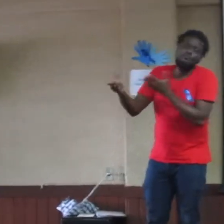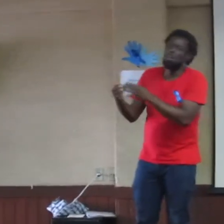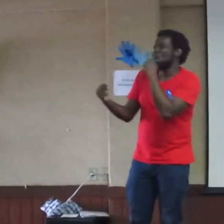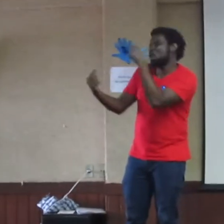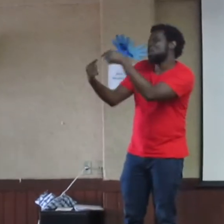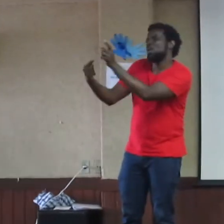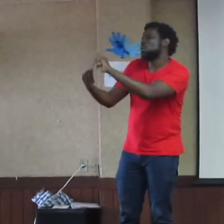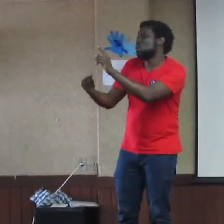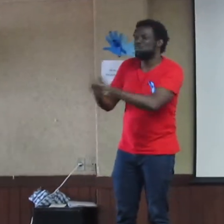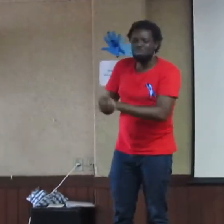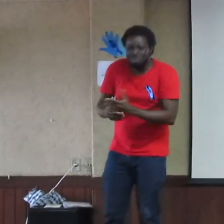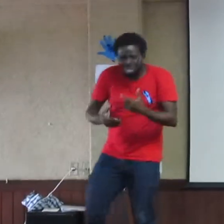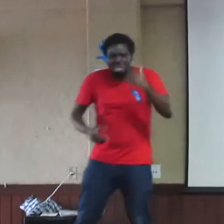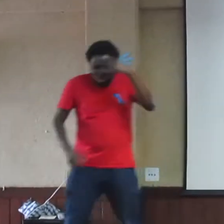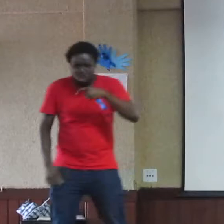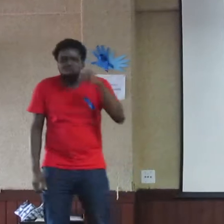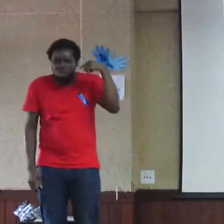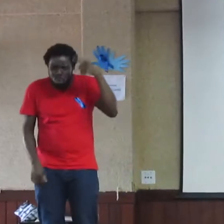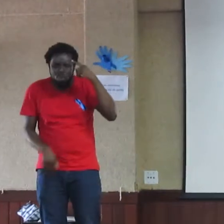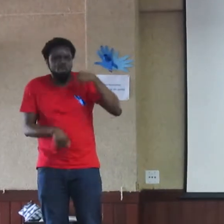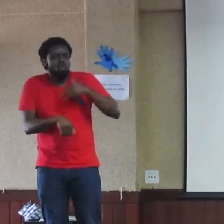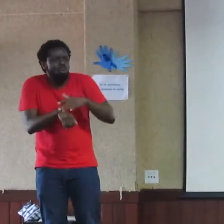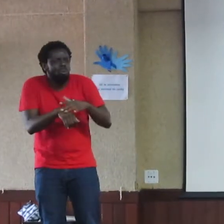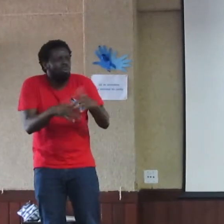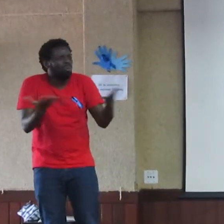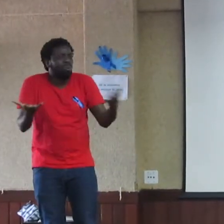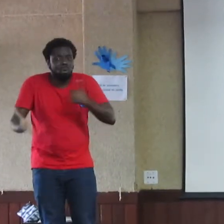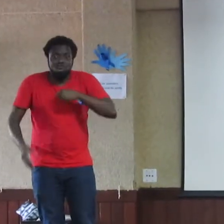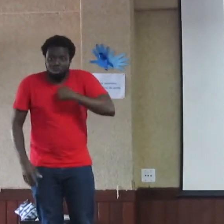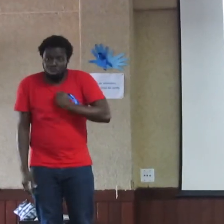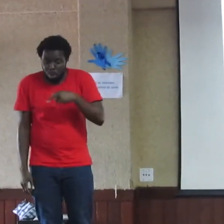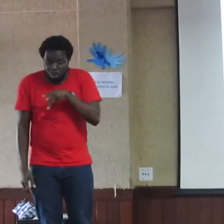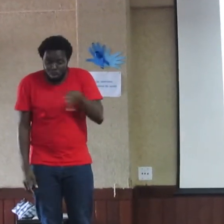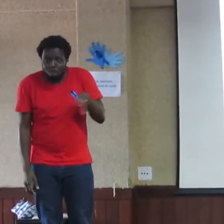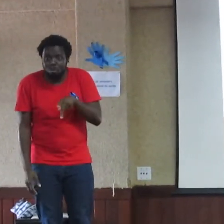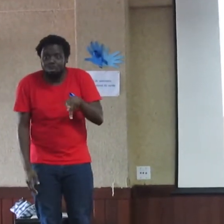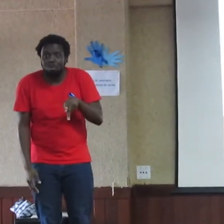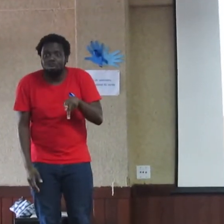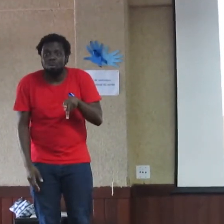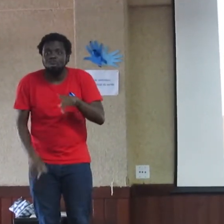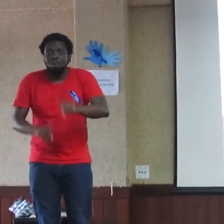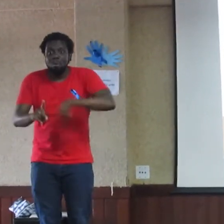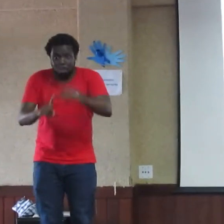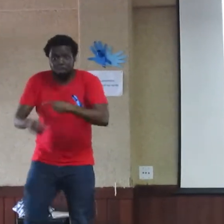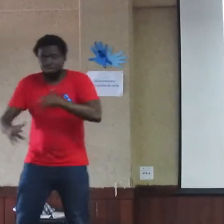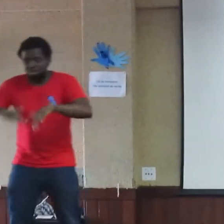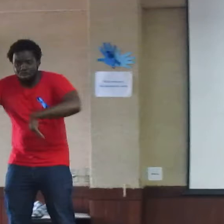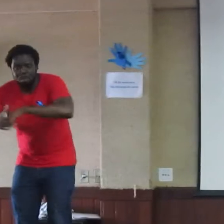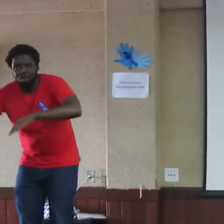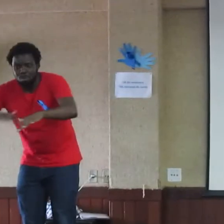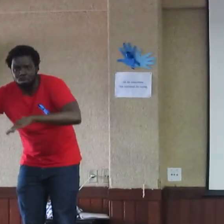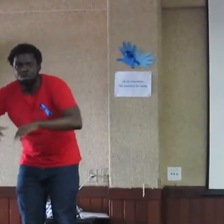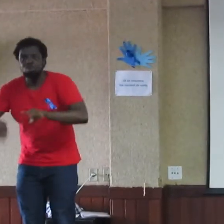ser um jogador de futebol, porque tem que ter no campo meio de comunicação. O surdo é doente? Não. Eu mesmo